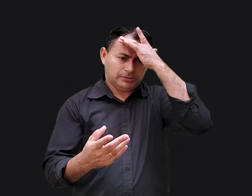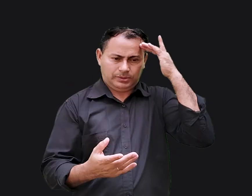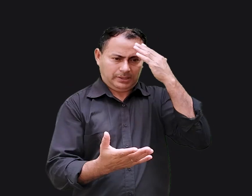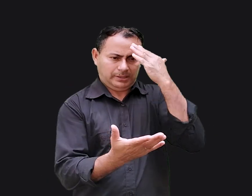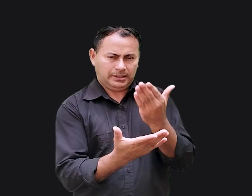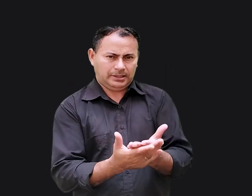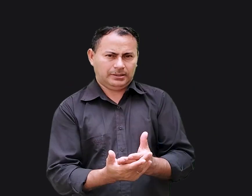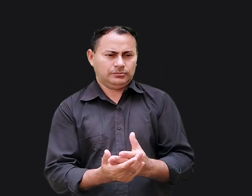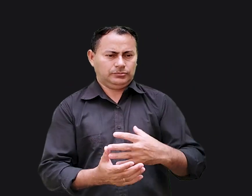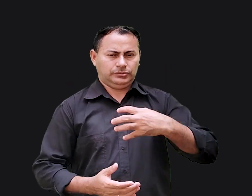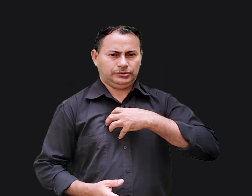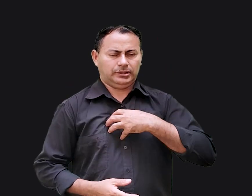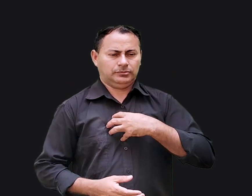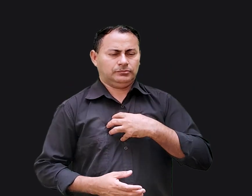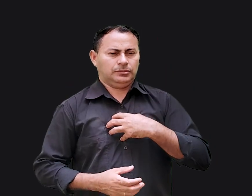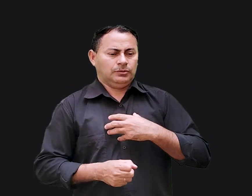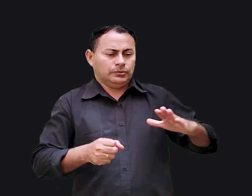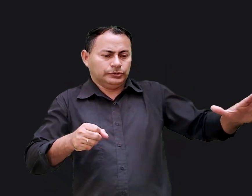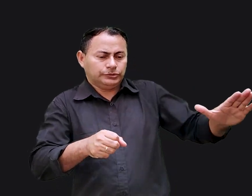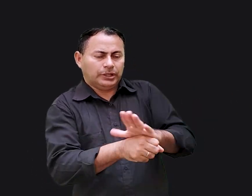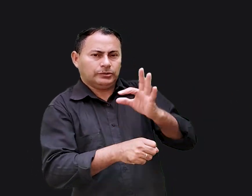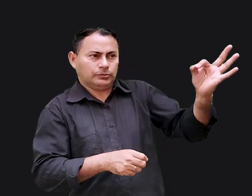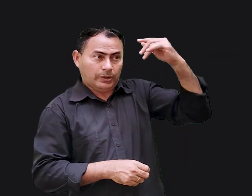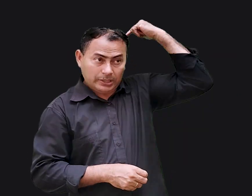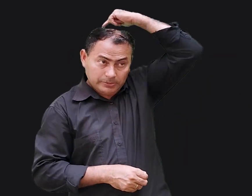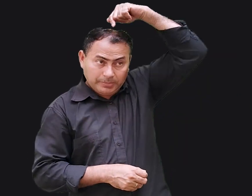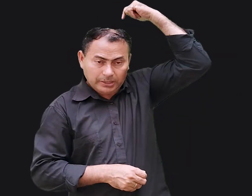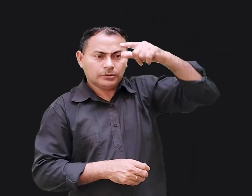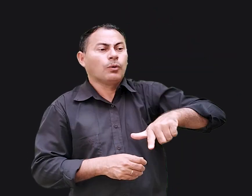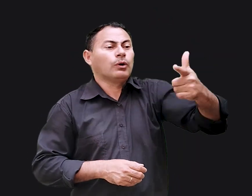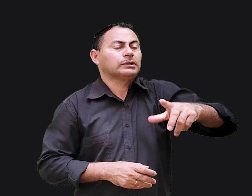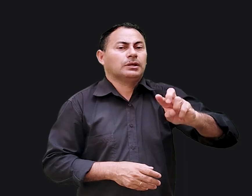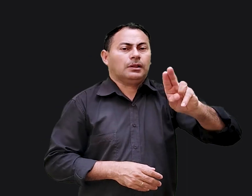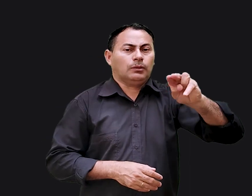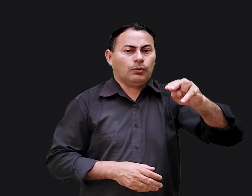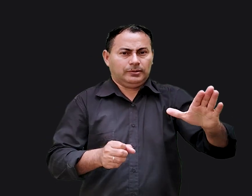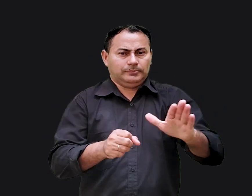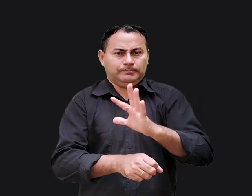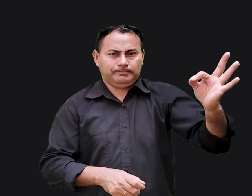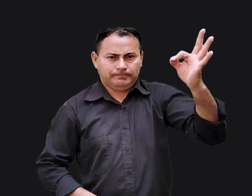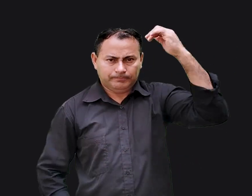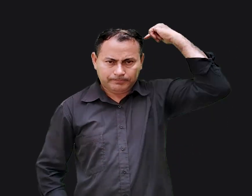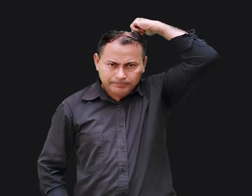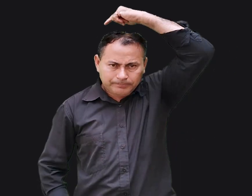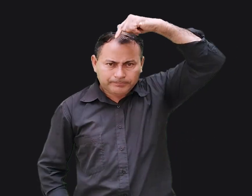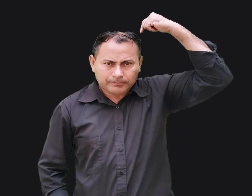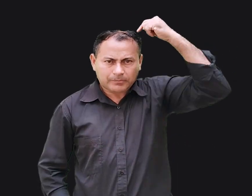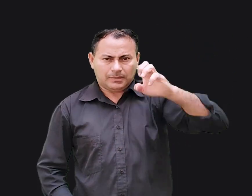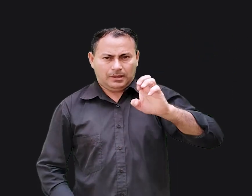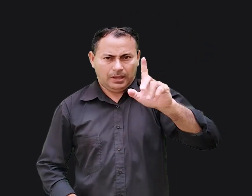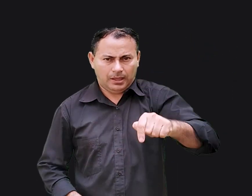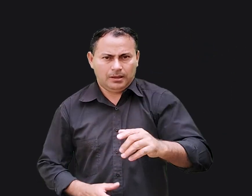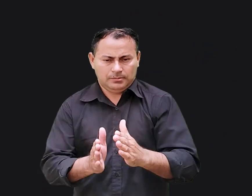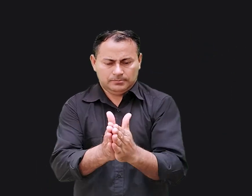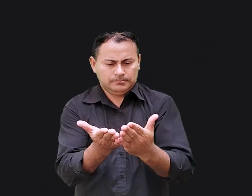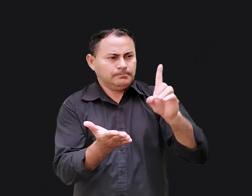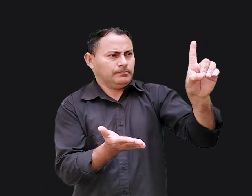crentes, não é? Os cheios do Espírito e os outros que nunca estão cheios do Espírito. Será que é isso que a Bíblia